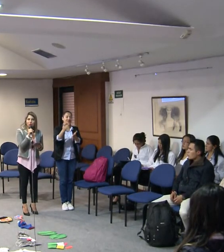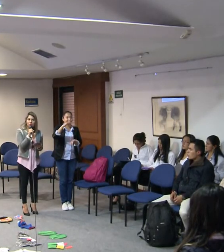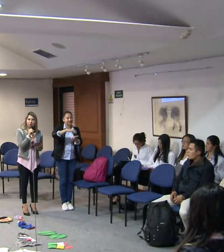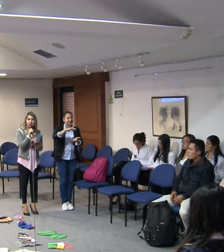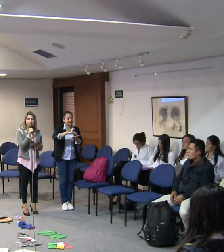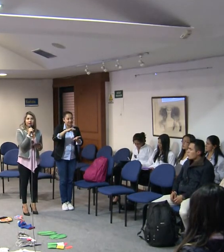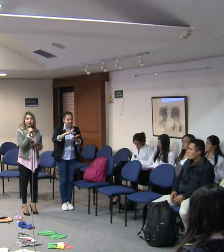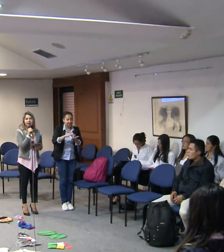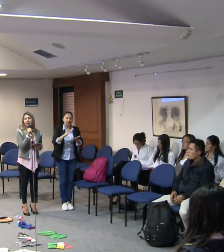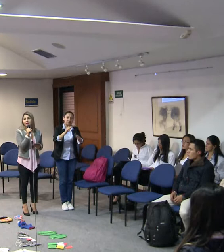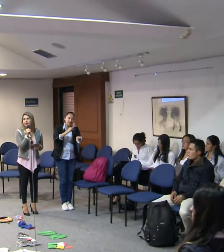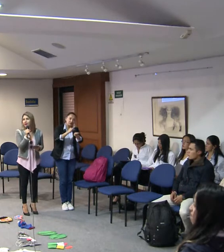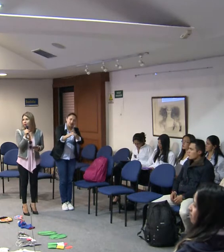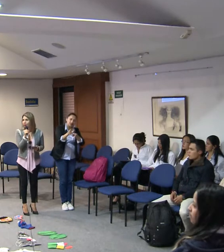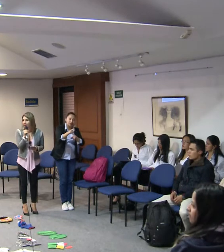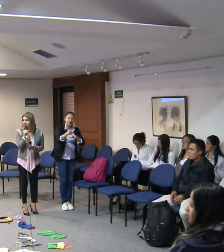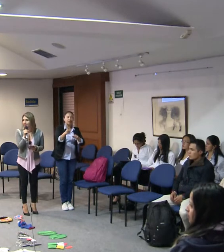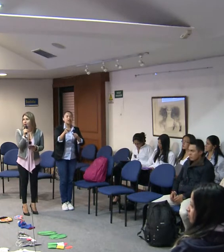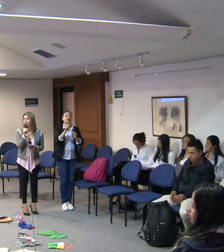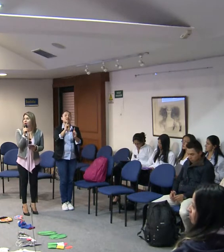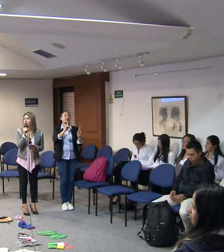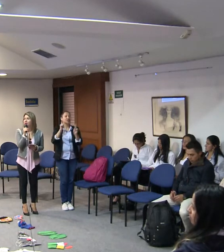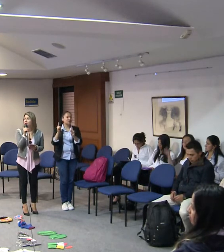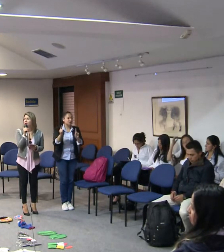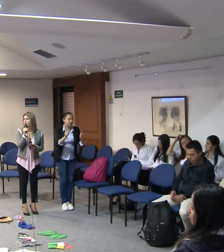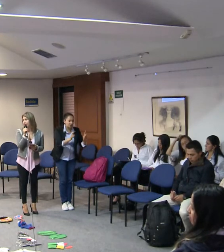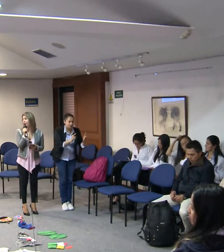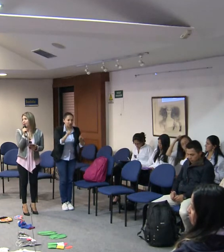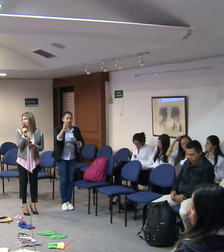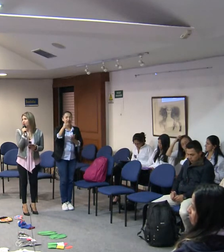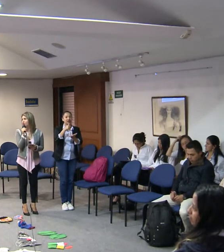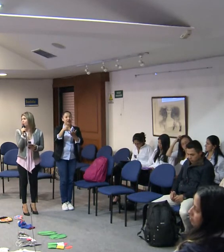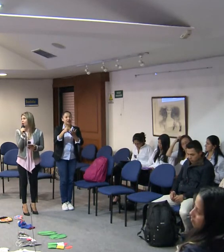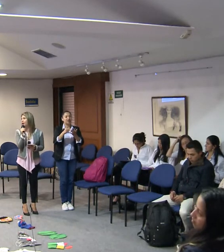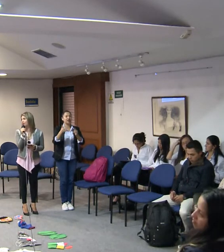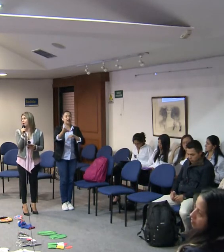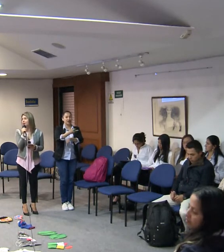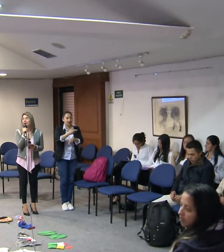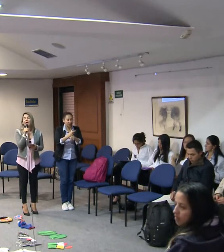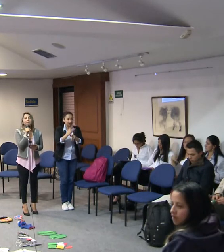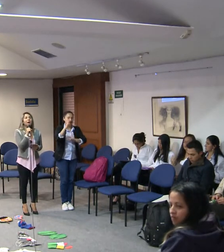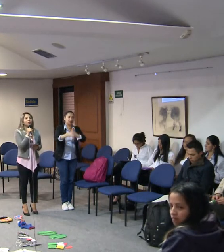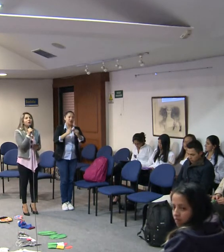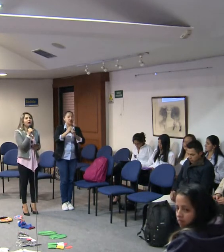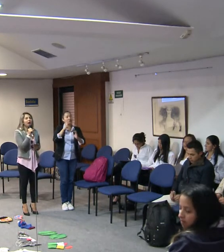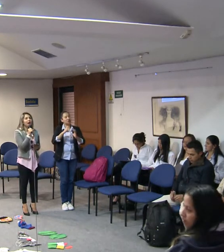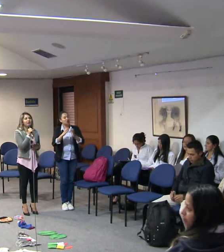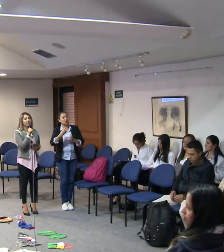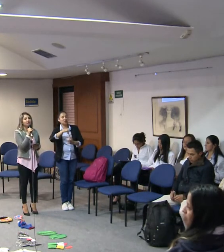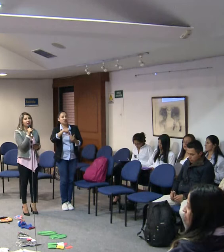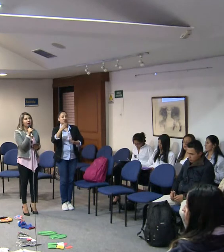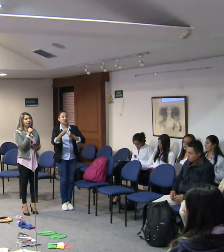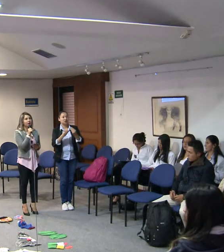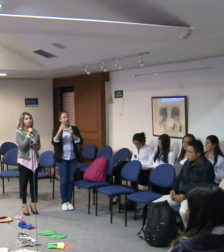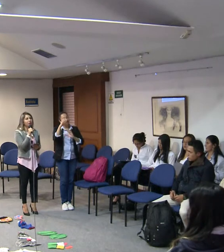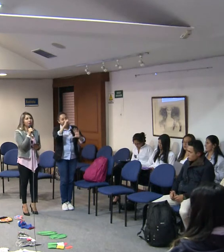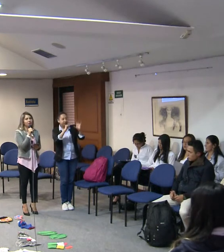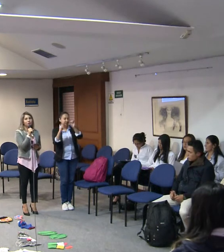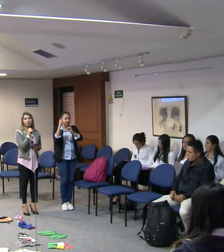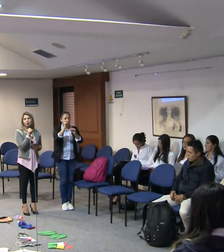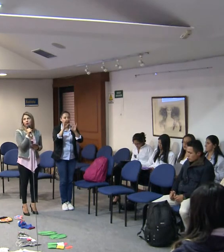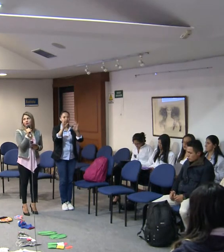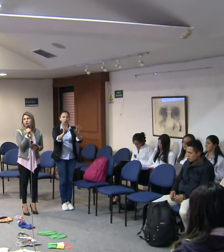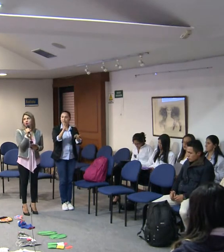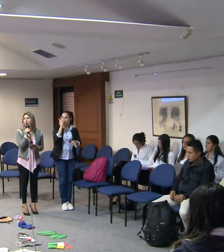los discursos que desde la línea de Artes y Lenguajes y de Comunicación y de Mediaciones Comunicativas vamos a identificar en medio